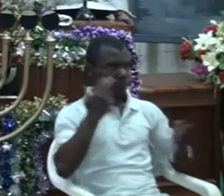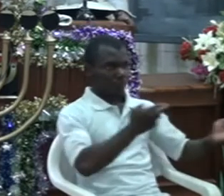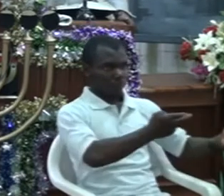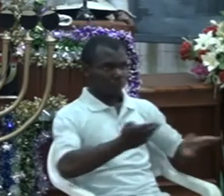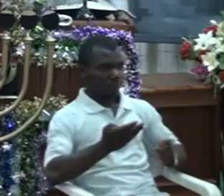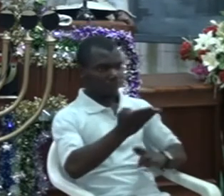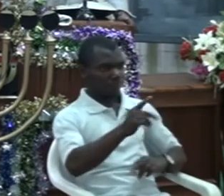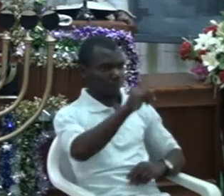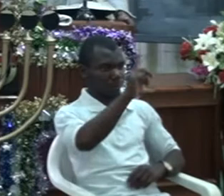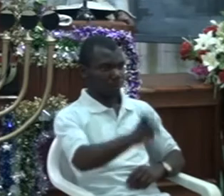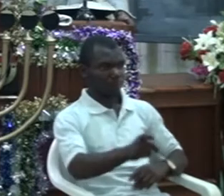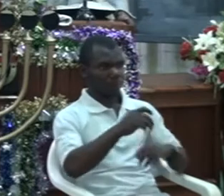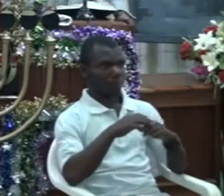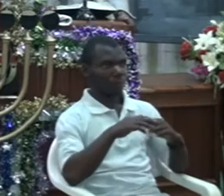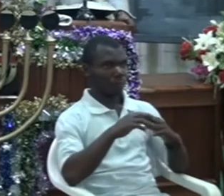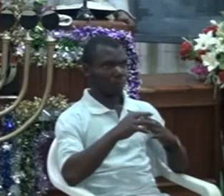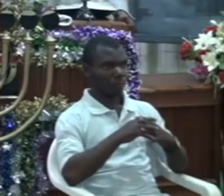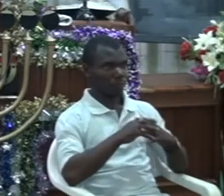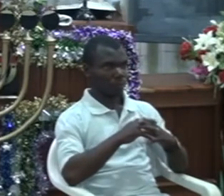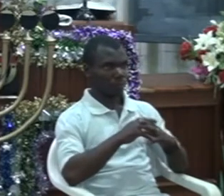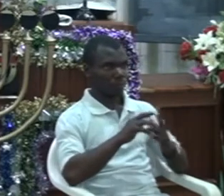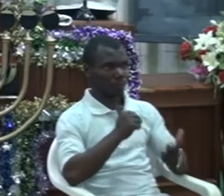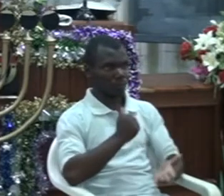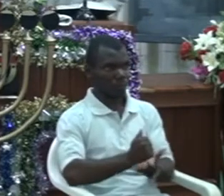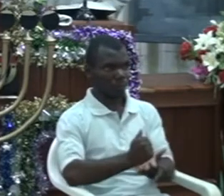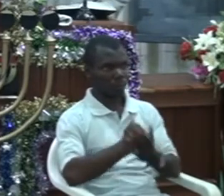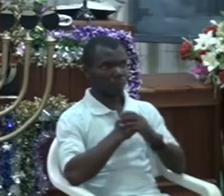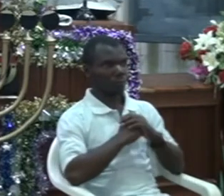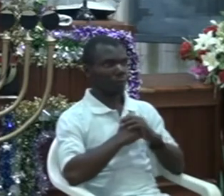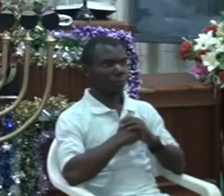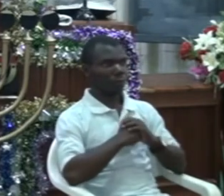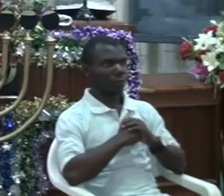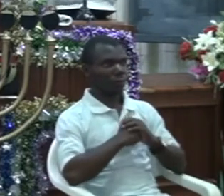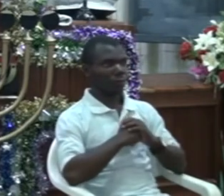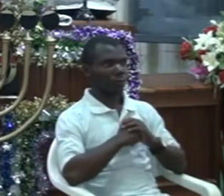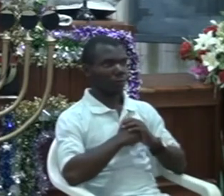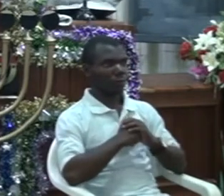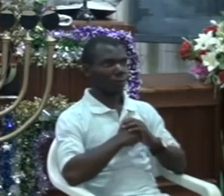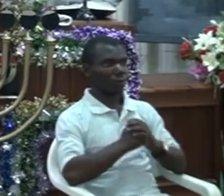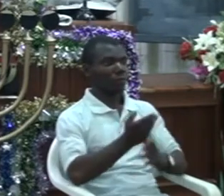nitajua ni wakati gani nilipokea. Amen. Amen.